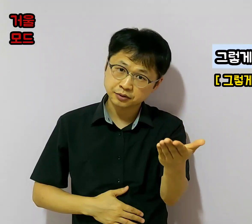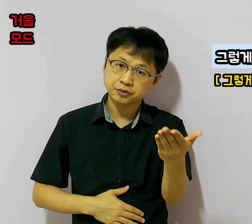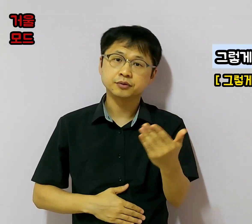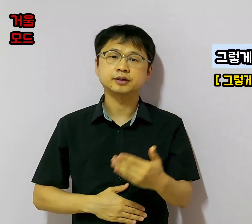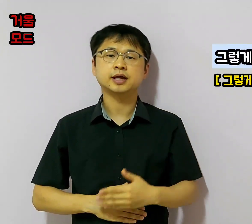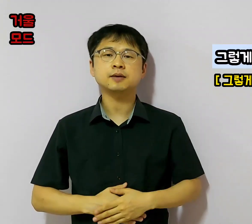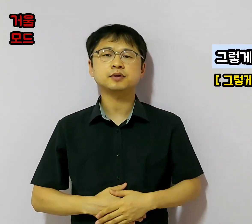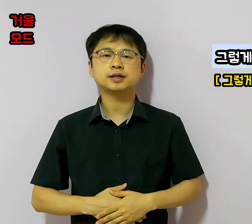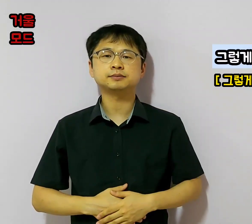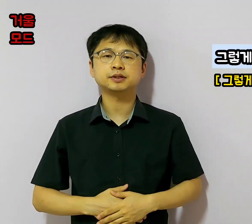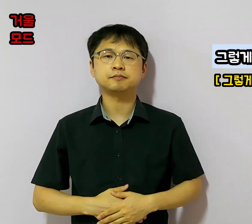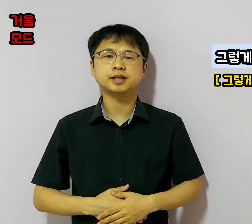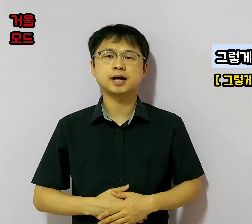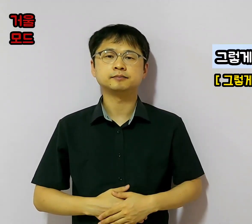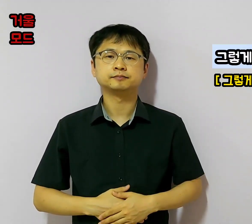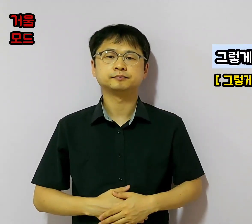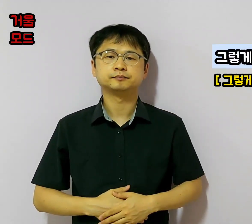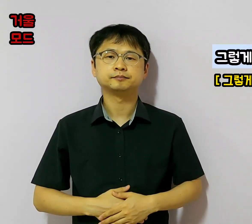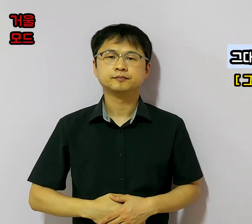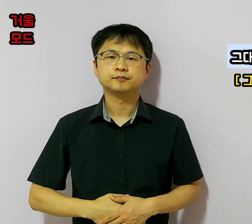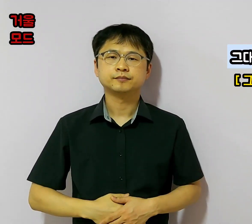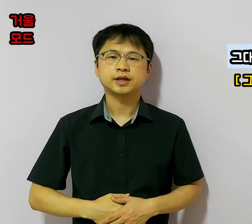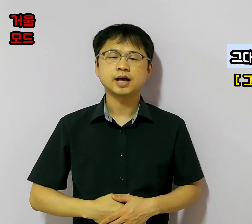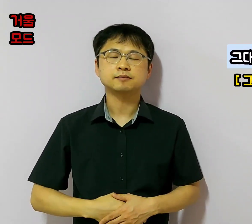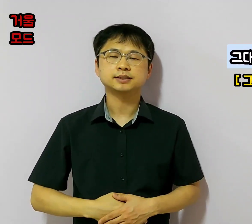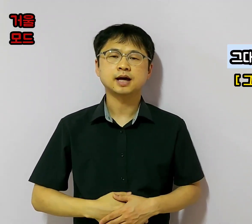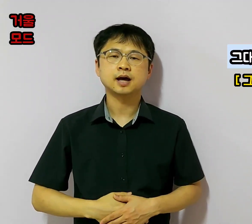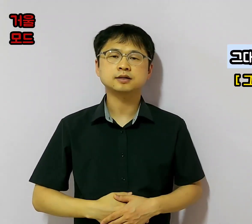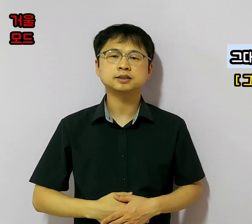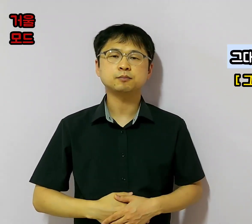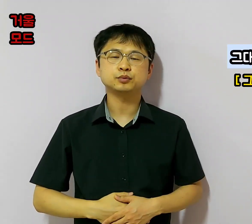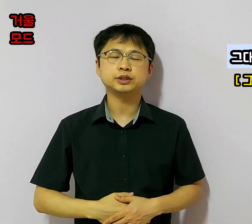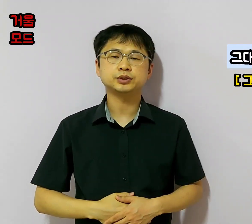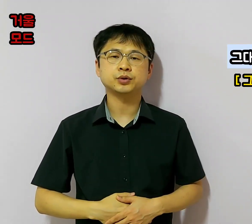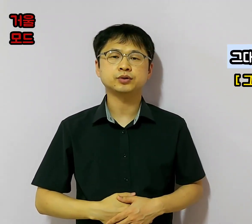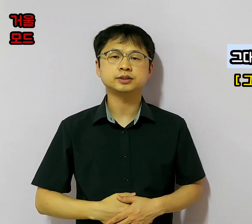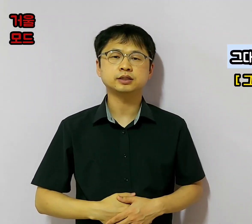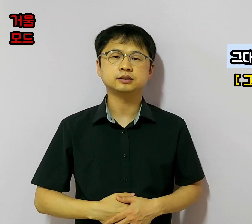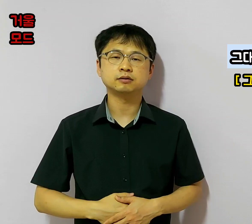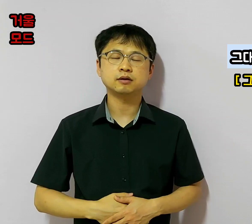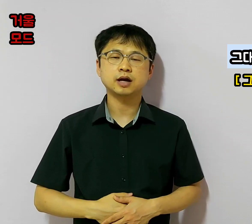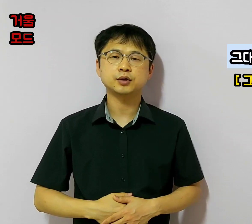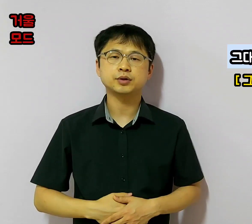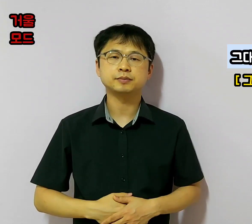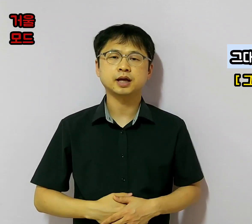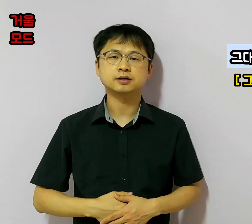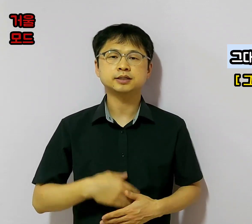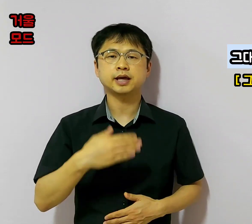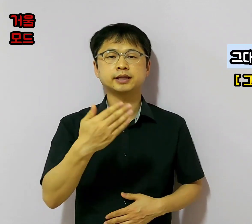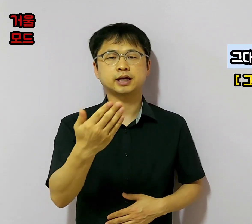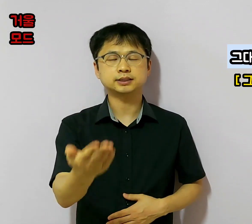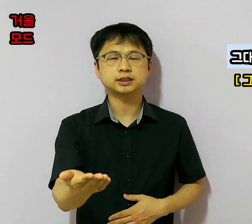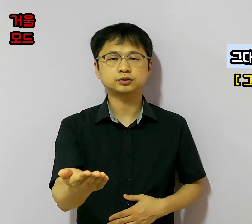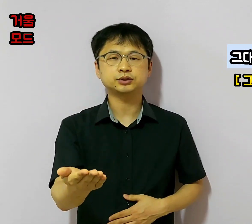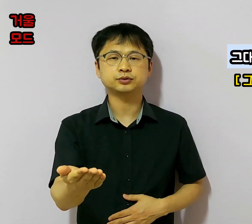있을까요? 이렇게 표현하시면 됩니다. 네, 다음 가사. 그대뿐이죠. 그대는 어떤가요? 입니다. 그대, 당신